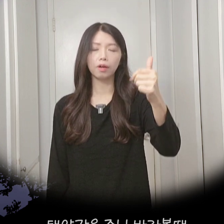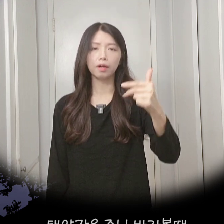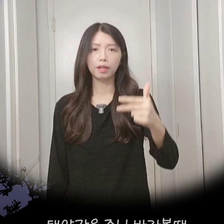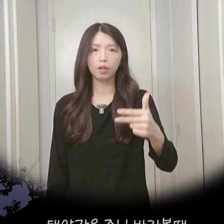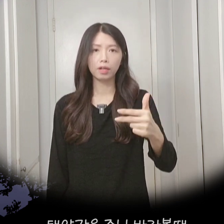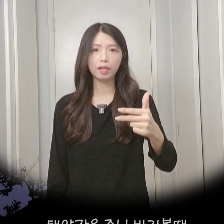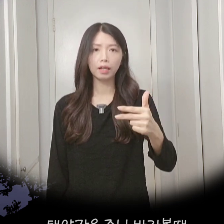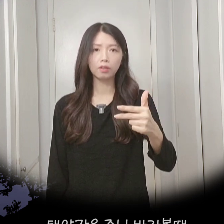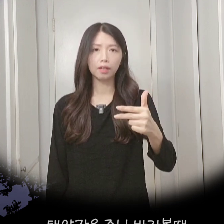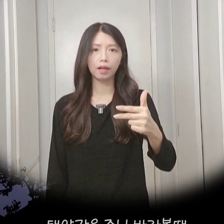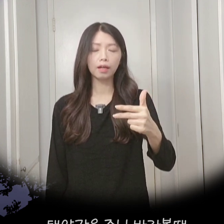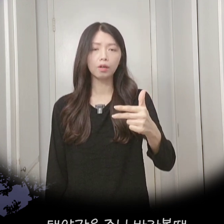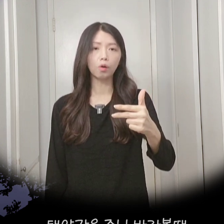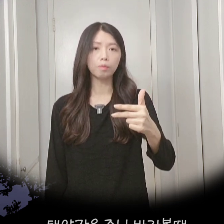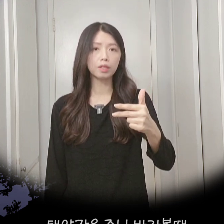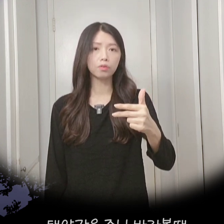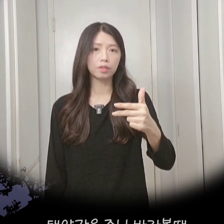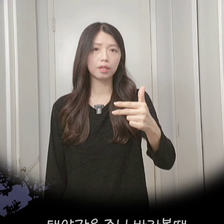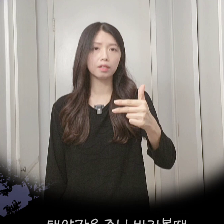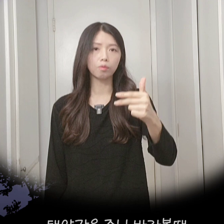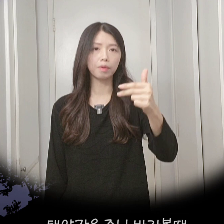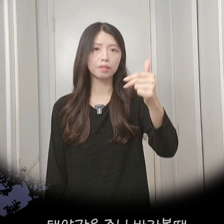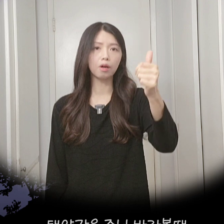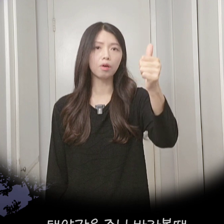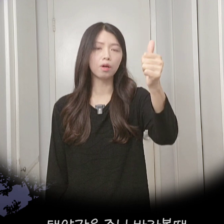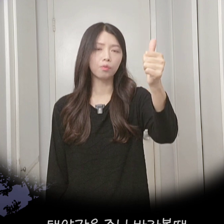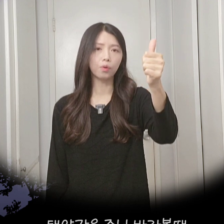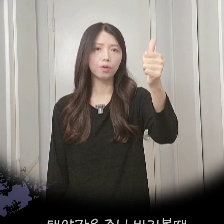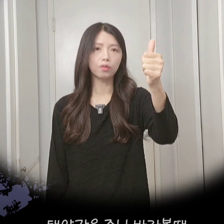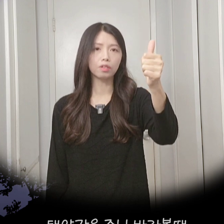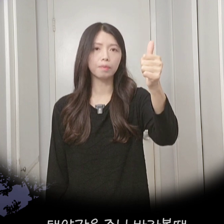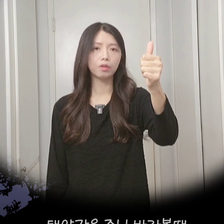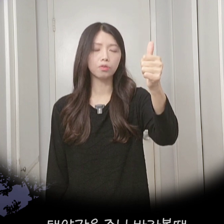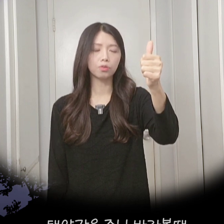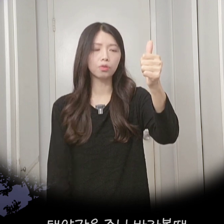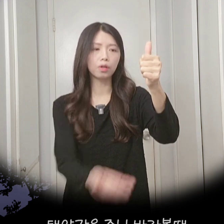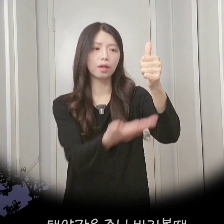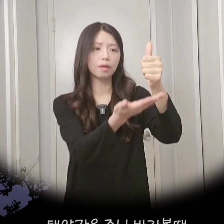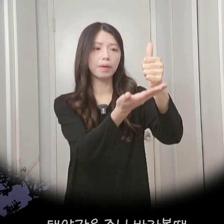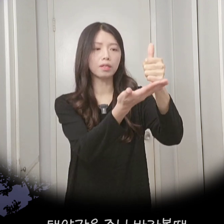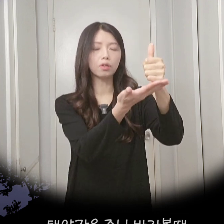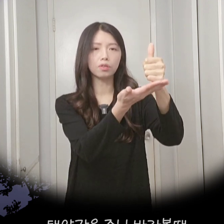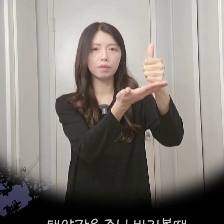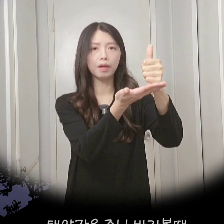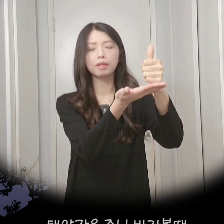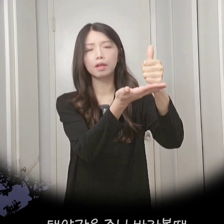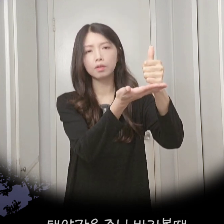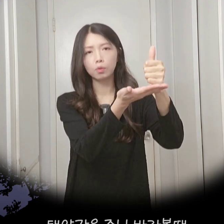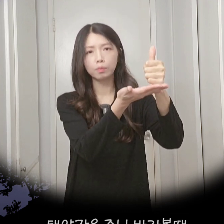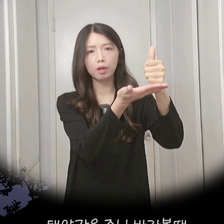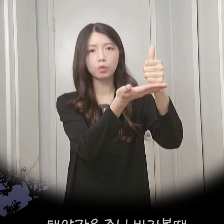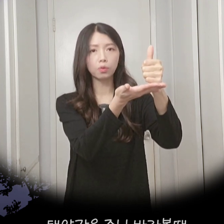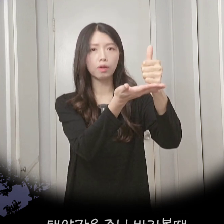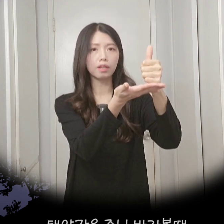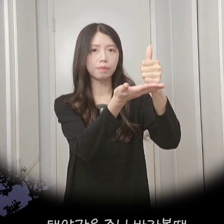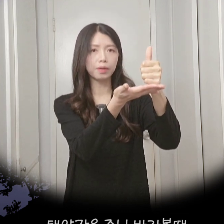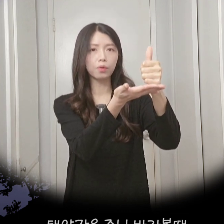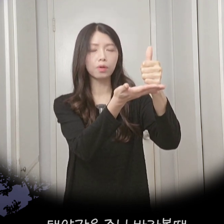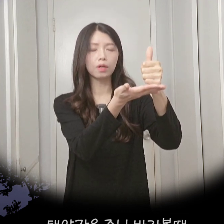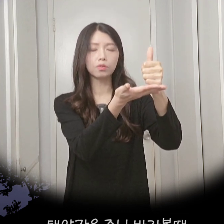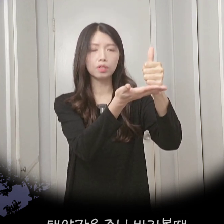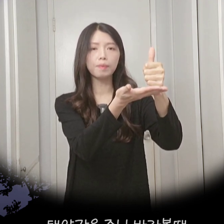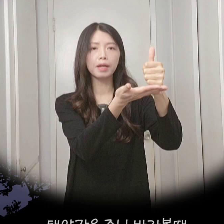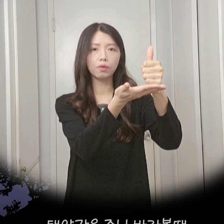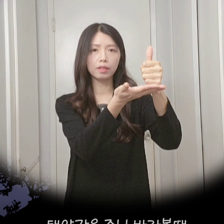돼요. 이렇게 시작하셨다가 검지, 중지를 접으면서 위로 올려주시면 주, 받쳐주시면 좀 더 존경의